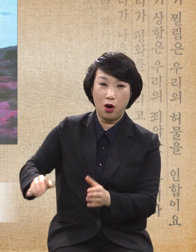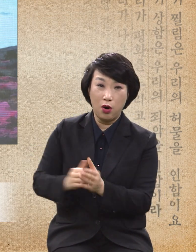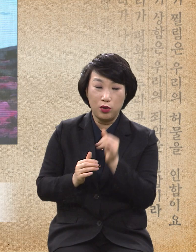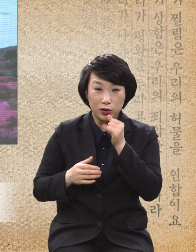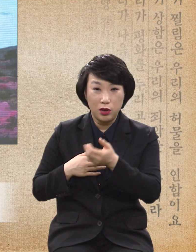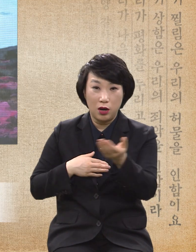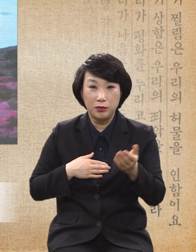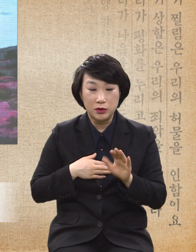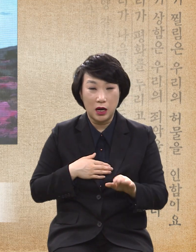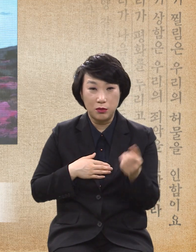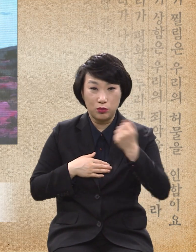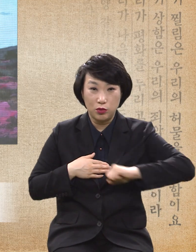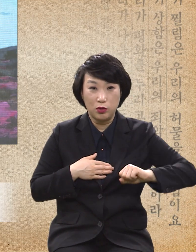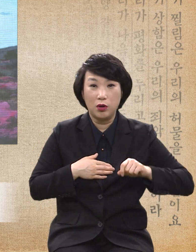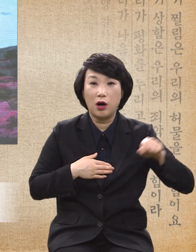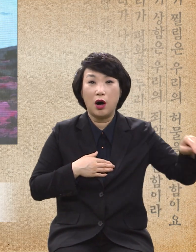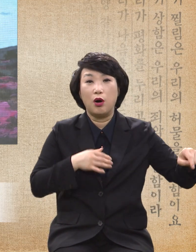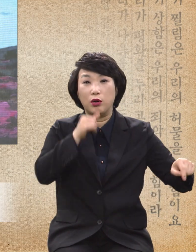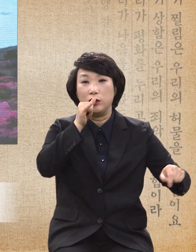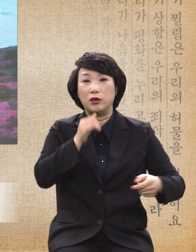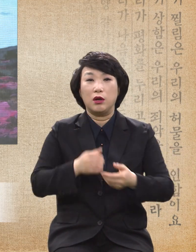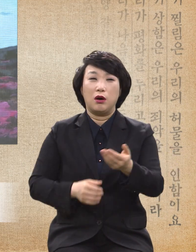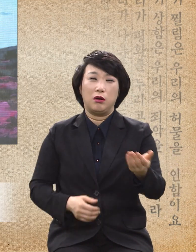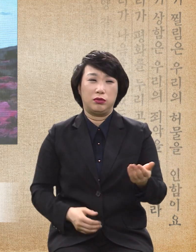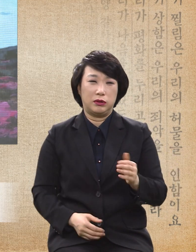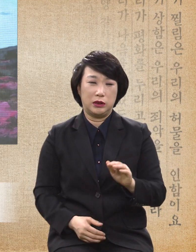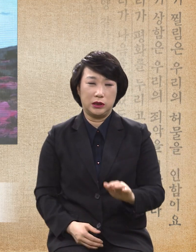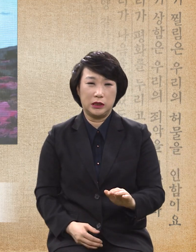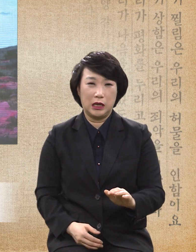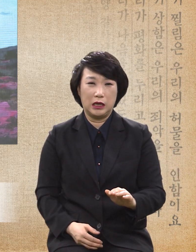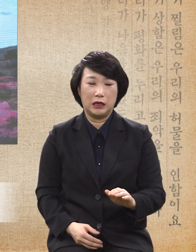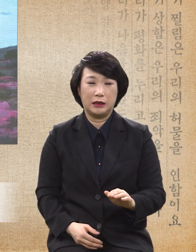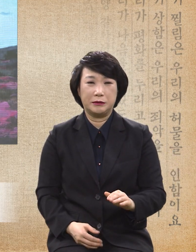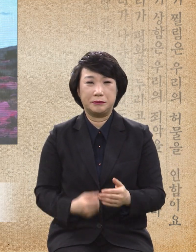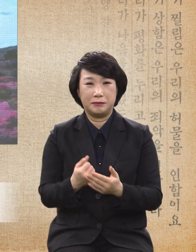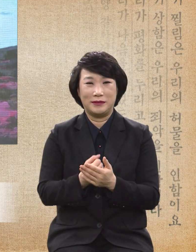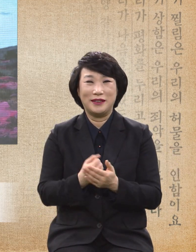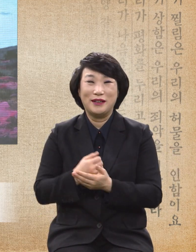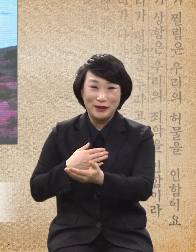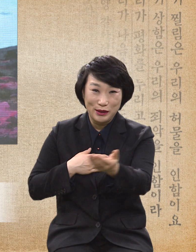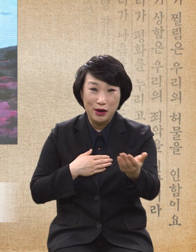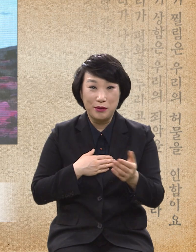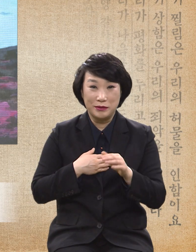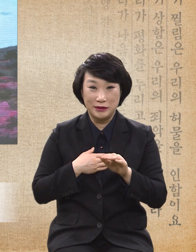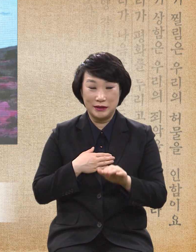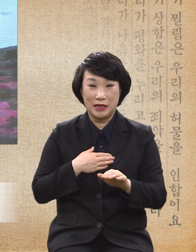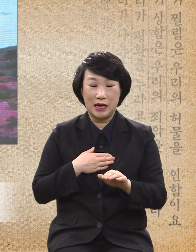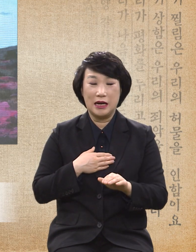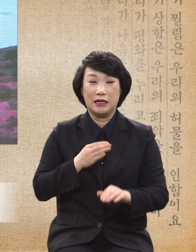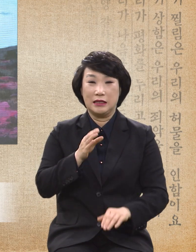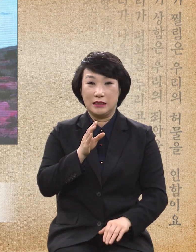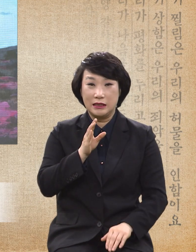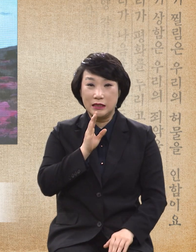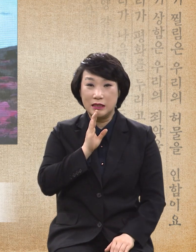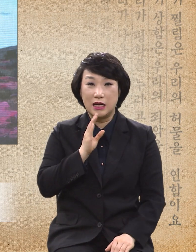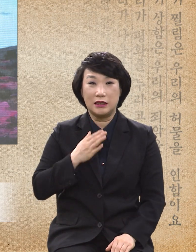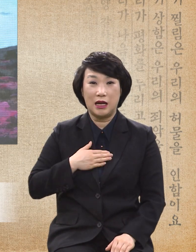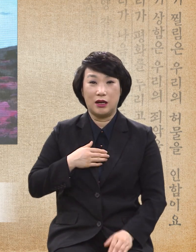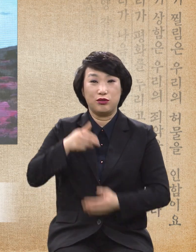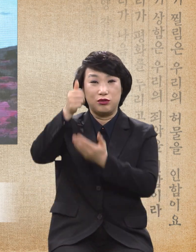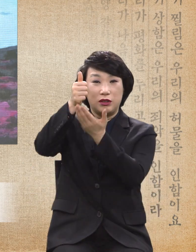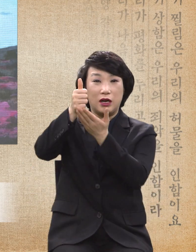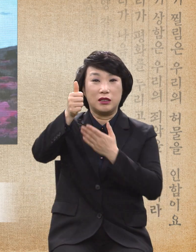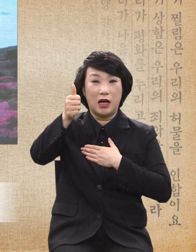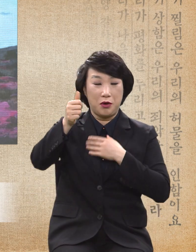버리고 바로 불순종에 돌입하고 말아버린다 이 말입니다. 여러분, 실제적 주님과